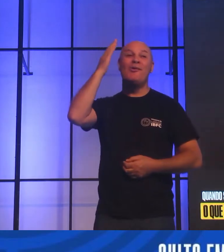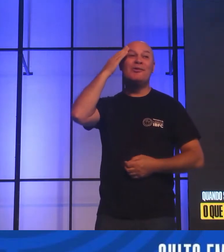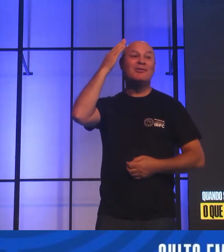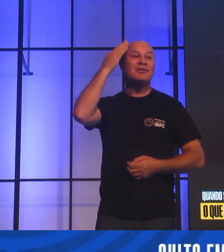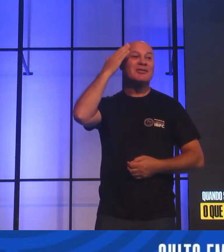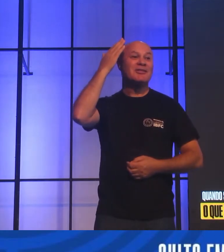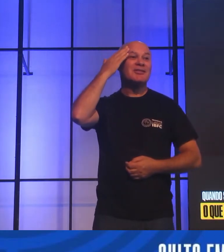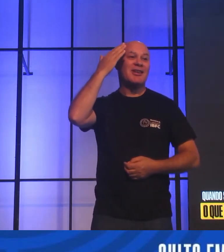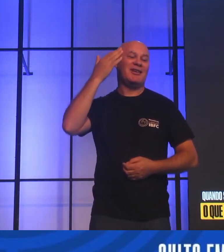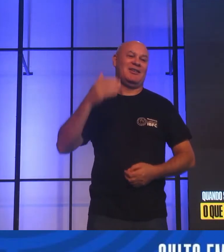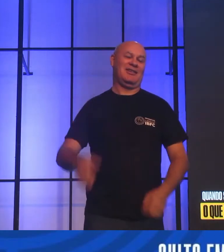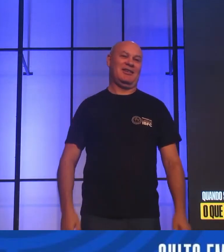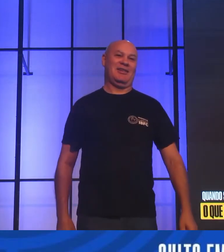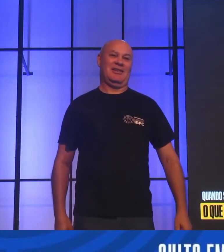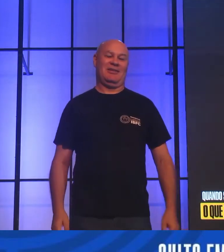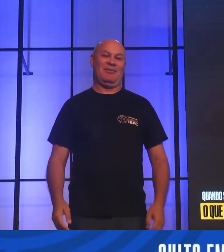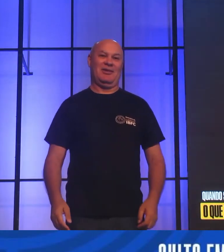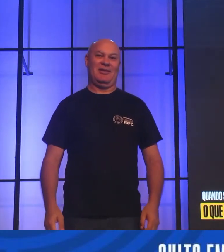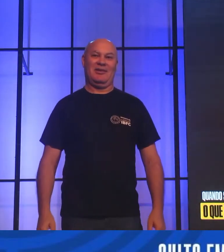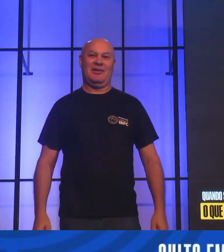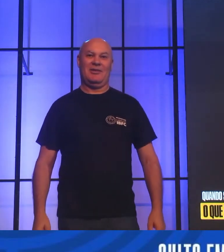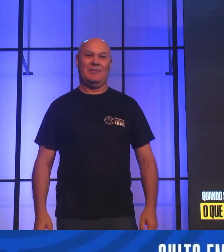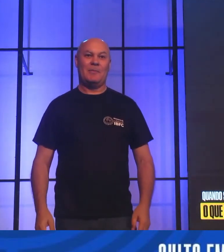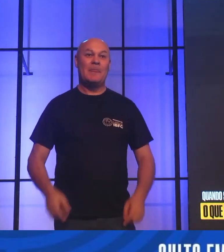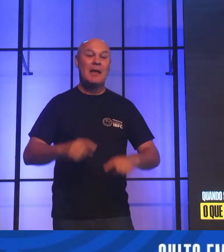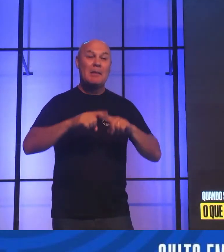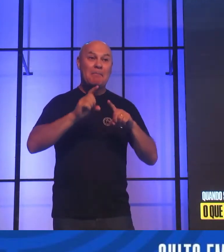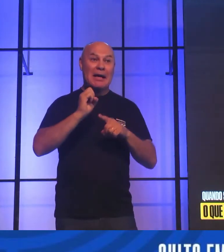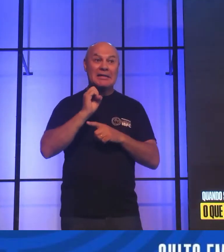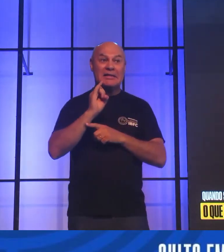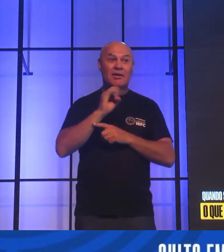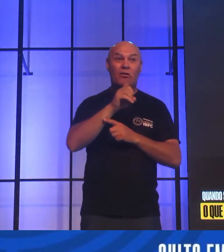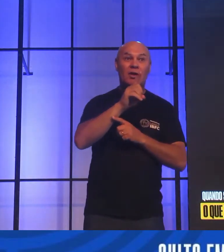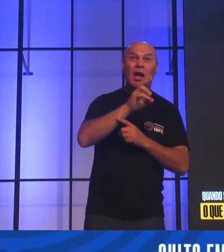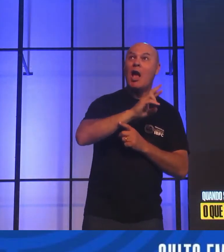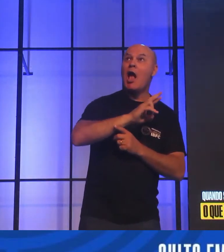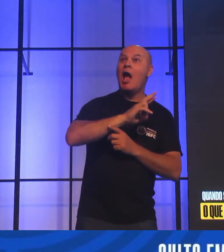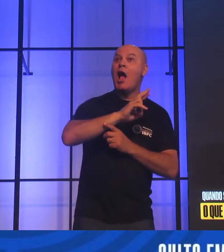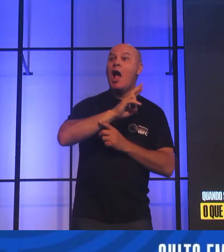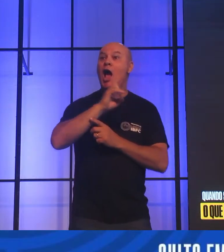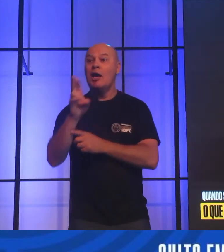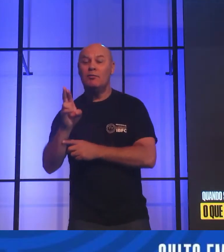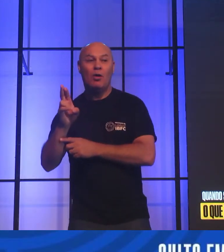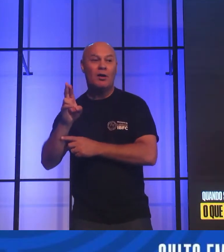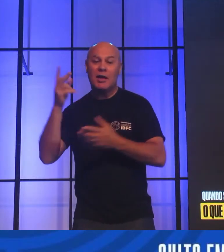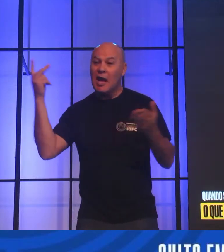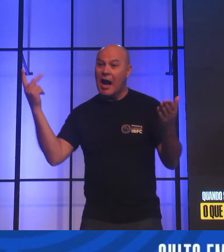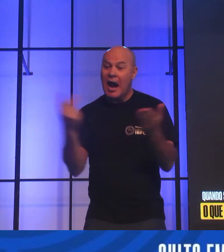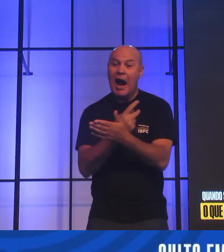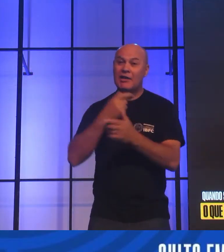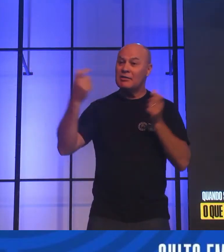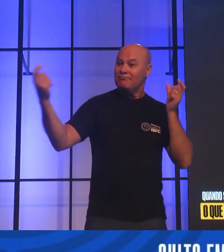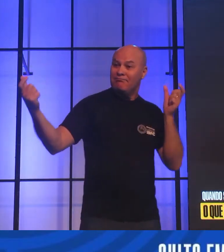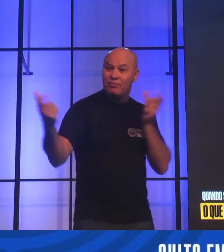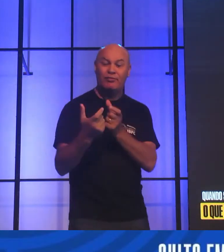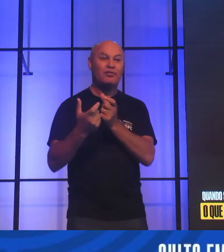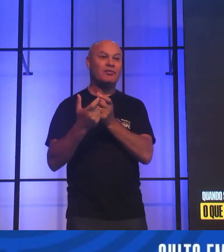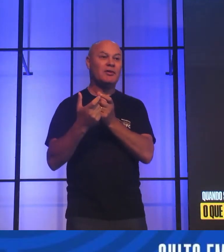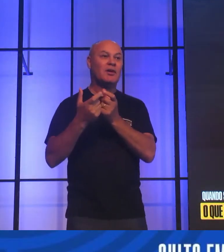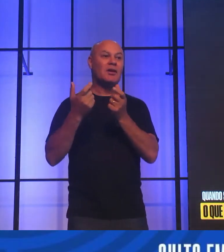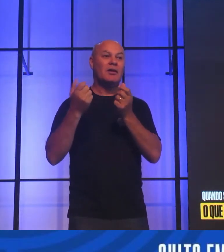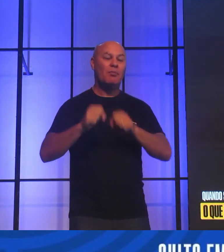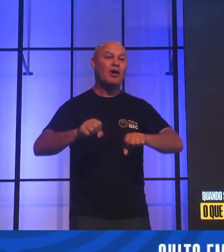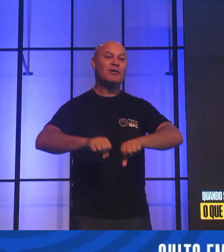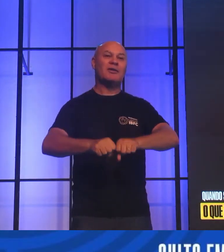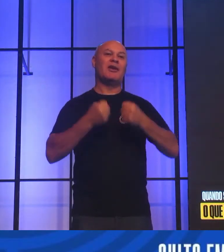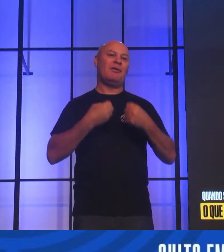reações podem arruinar o seu casamento, a sua vida profissional, podem prejudicar a sua vida em todas